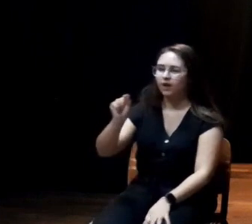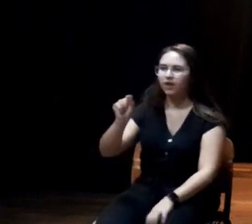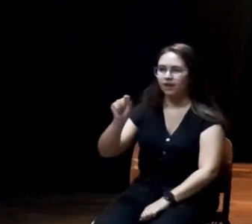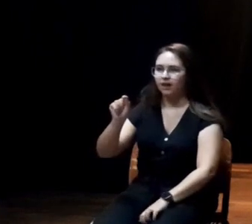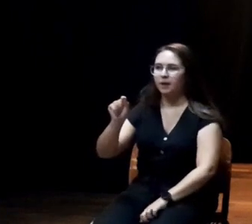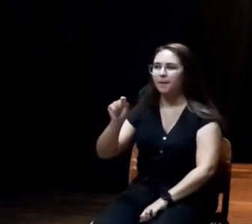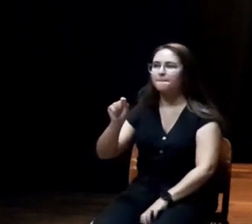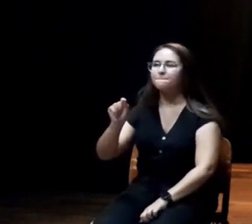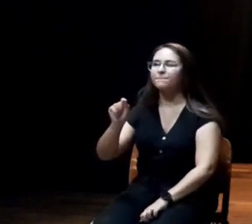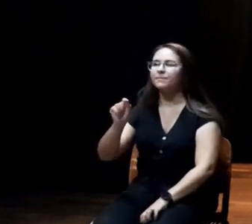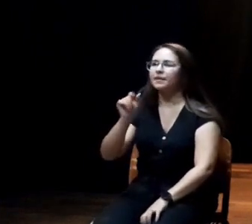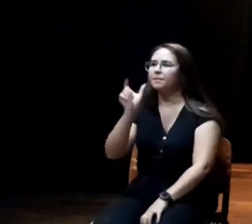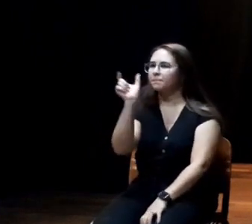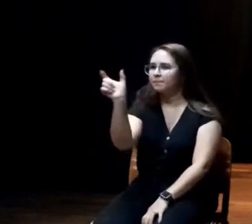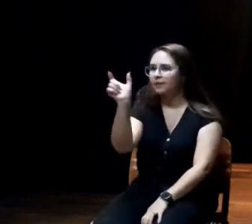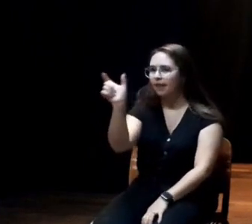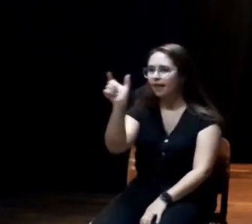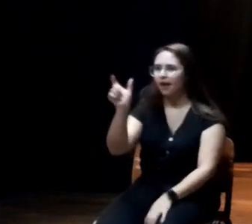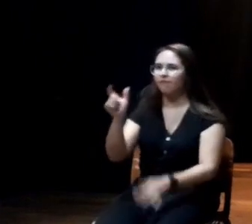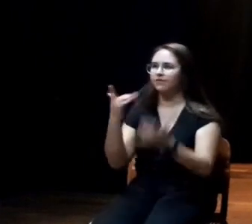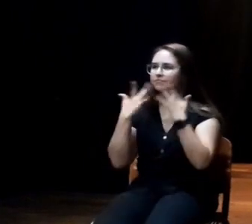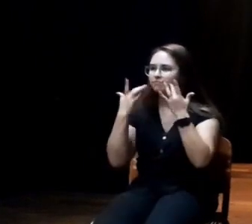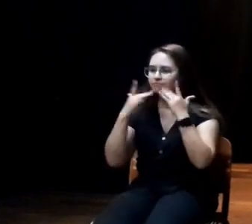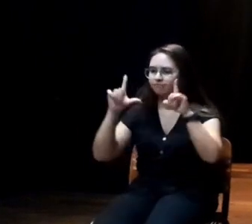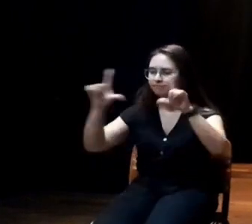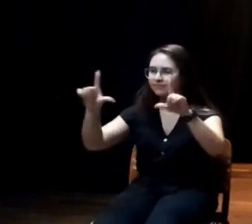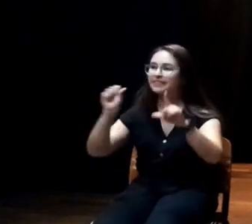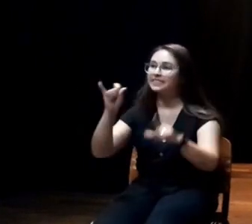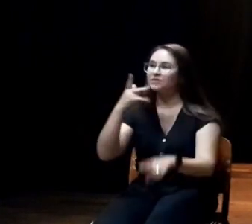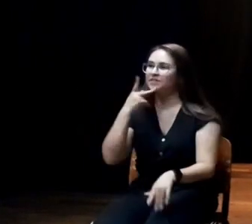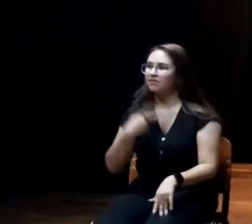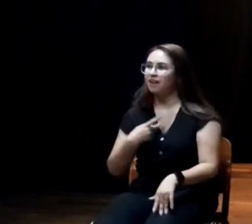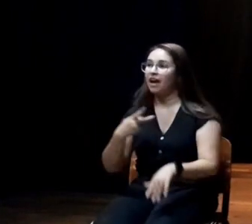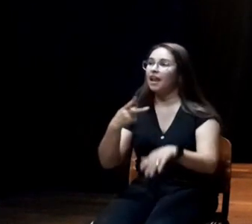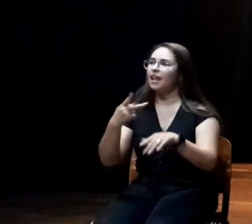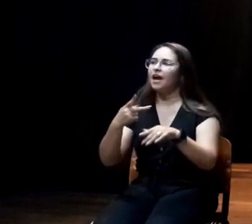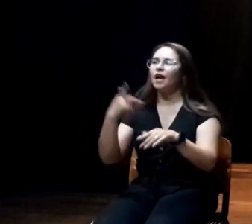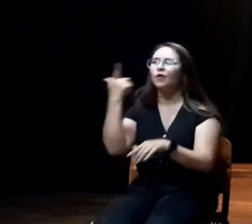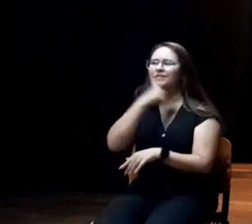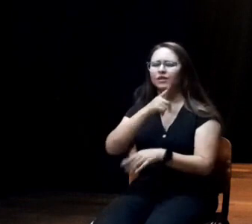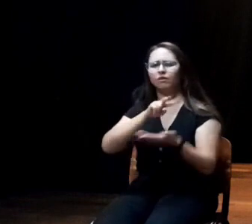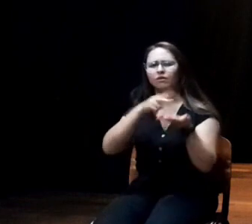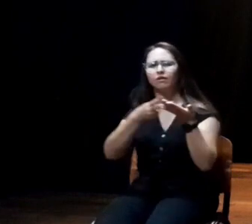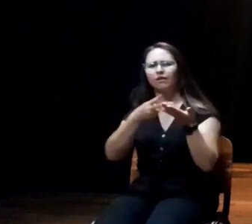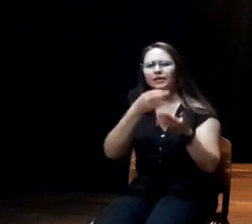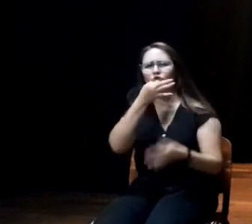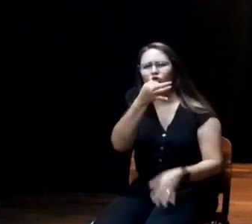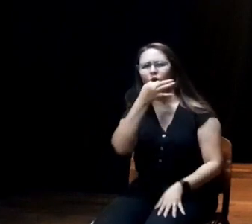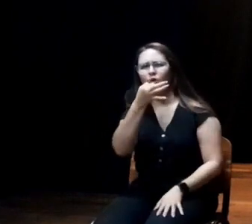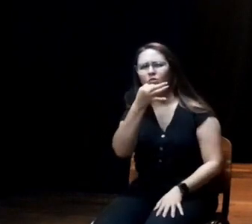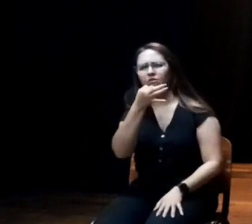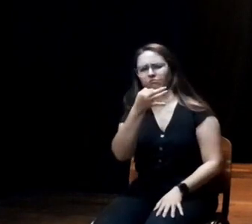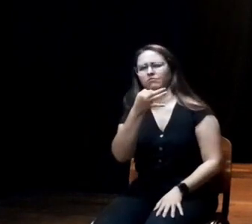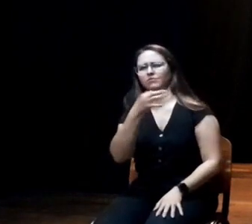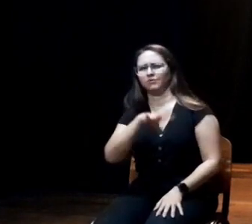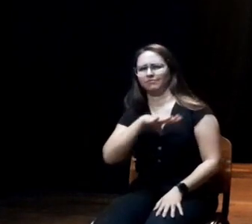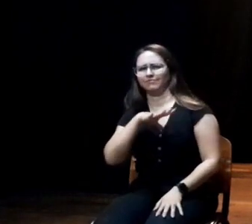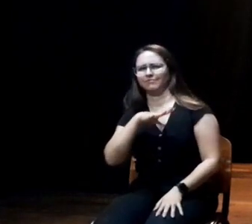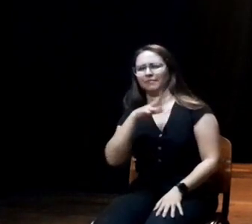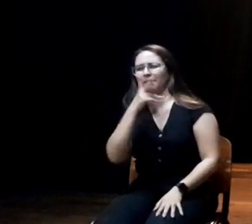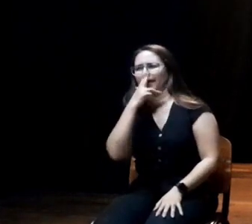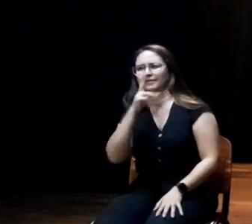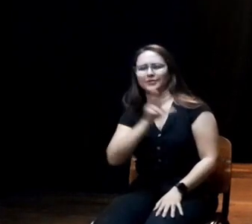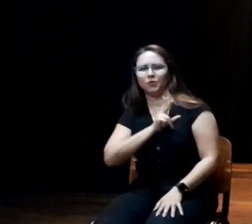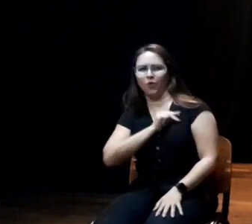adjetivar aquela palavra, aquela cena. Quando você fala para mim, ele traduziu os sons, eu já fico assim, caramba, é um desafio.